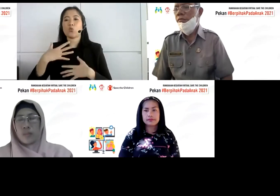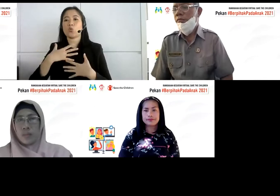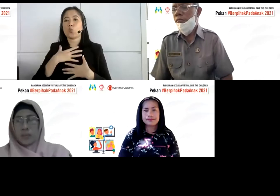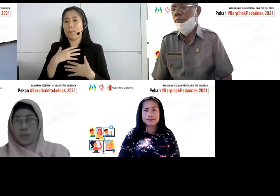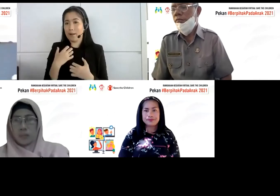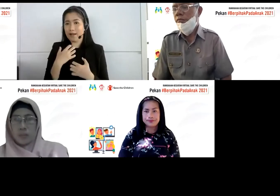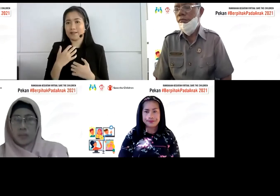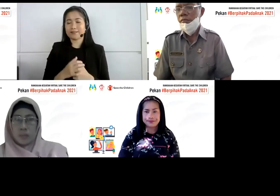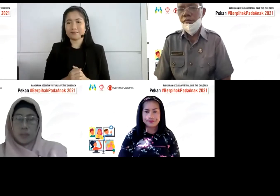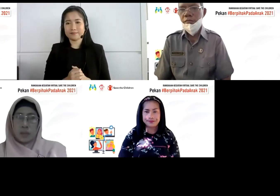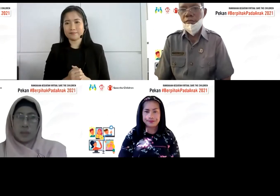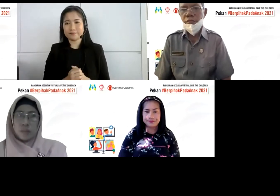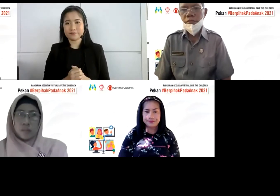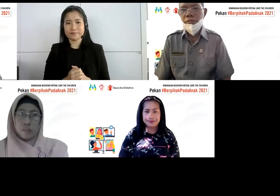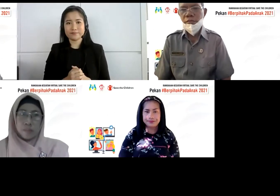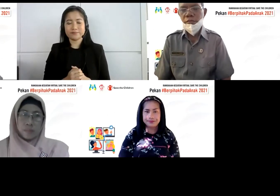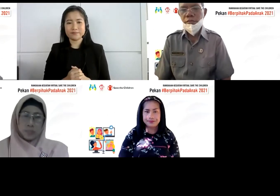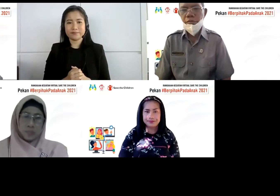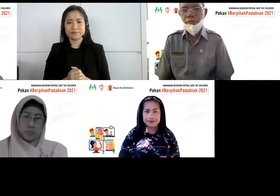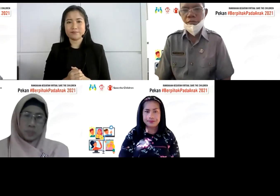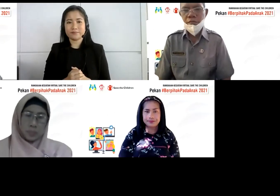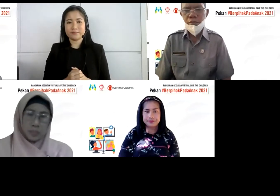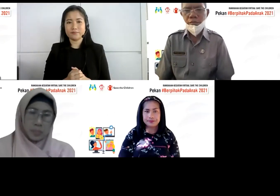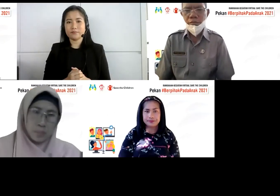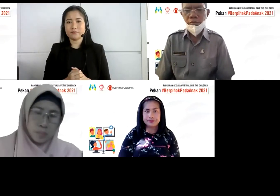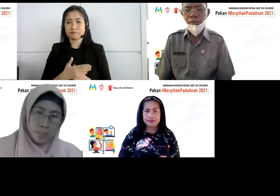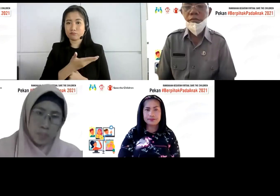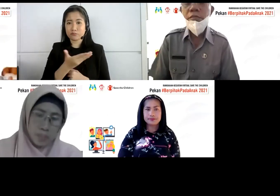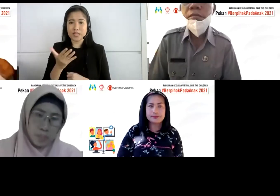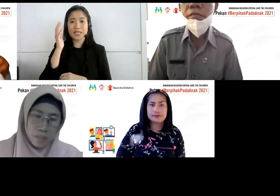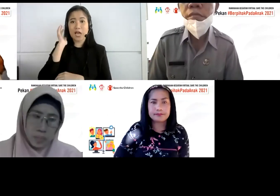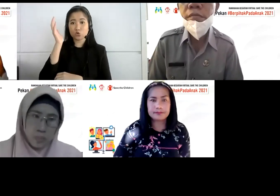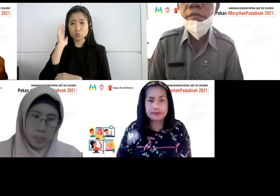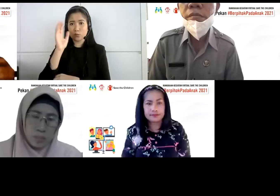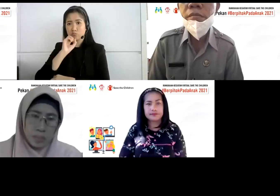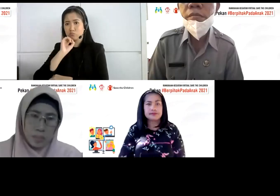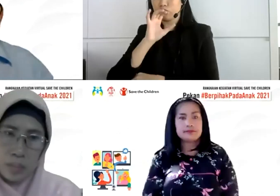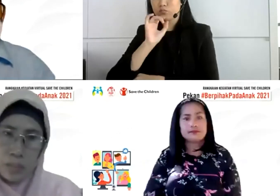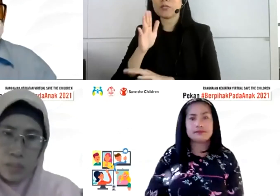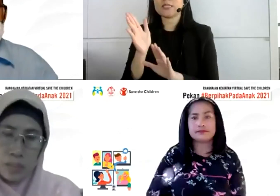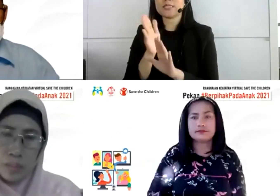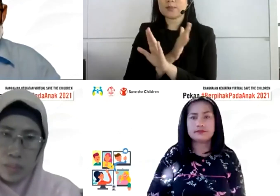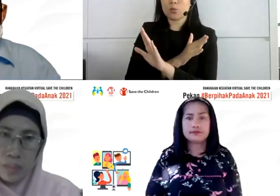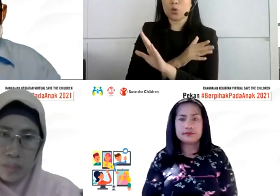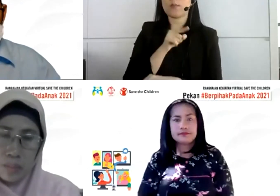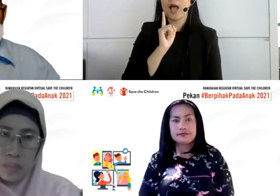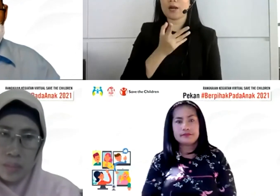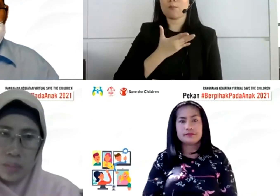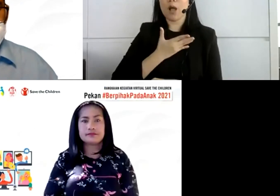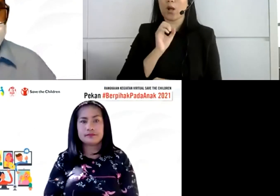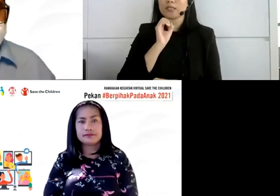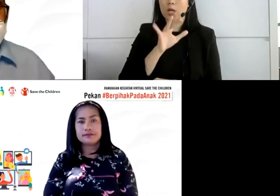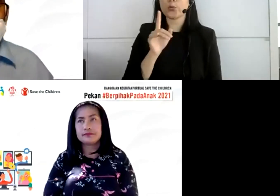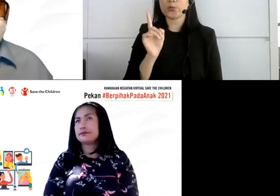Timur. Nah, sebelum mendengarkan pemaparan dari para narasumber, saya ingin menyampaikan beberapa hal